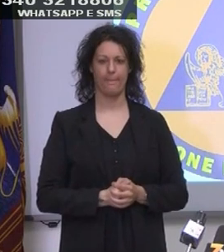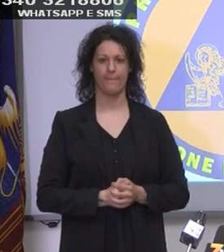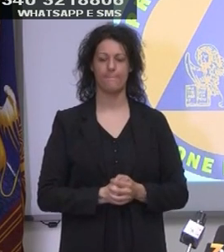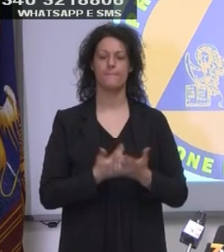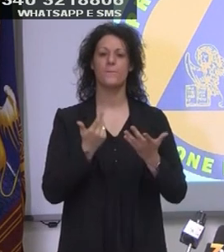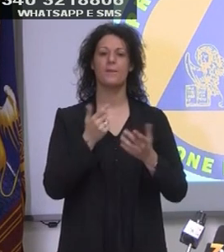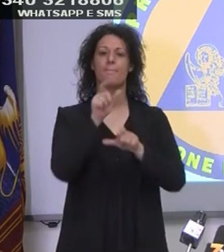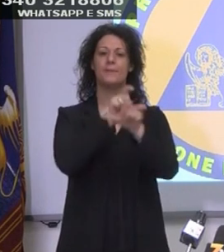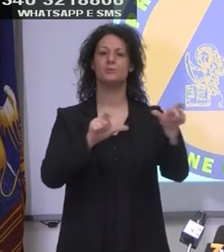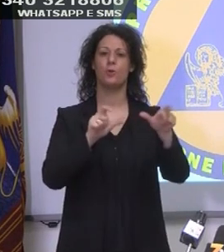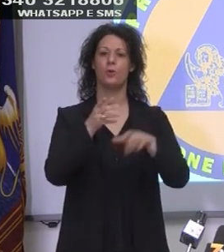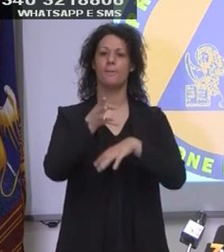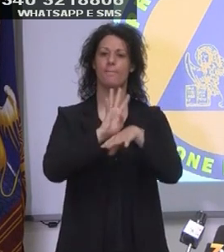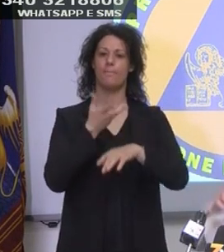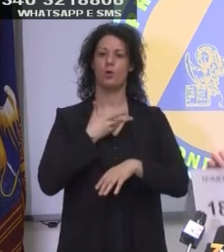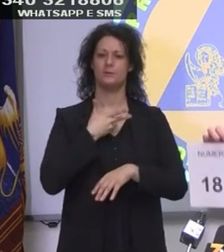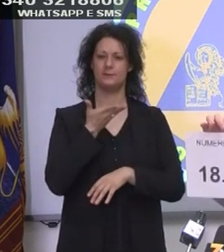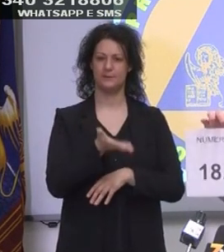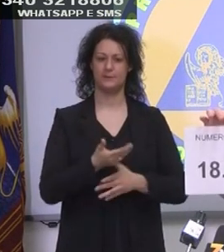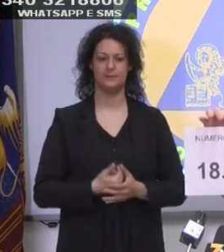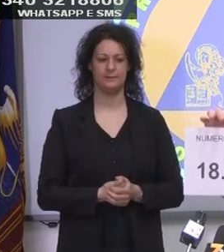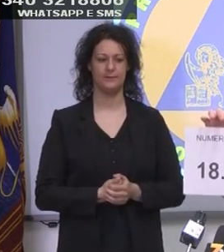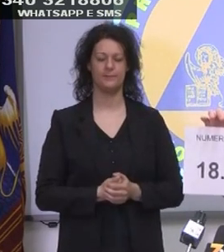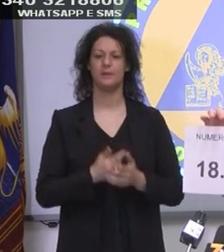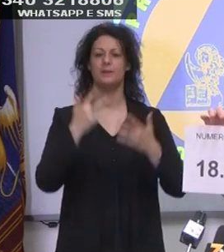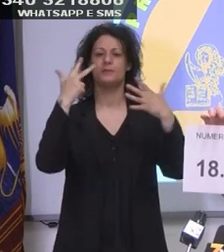Il numero dei positivi è di